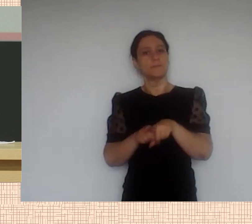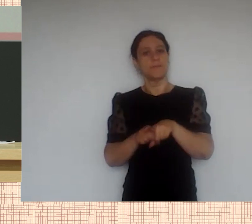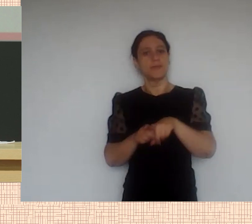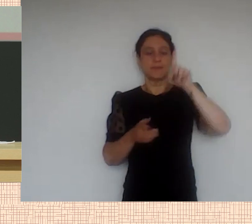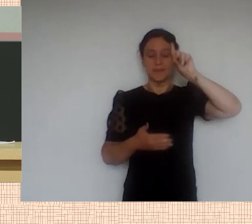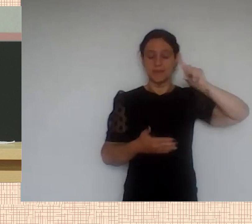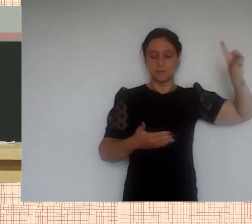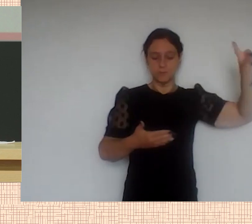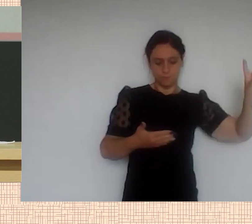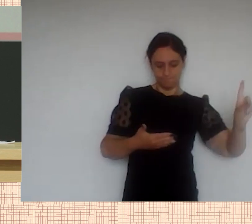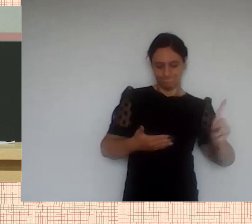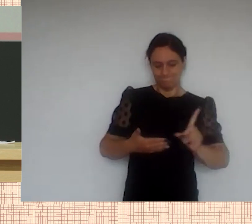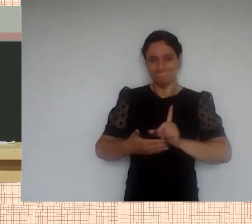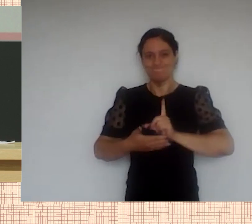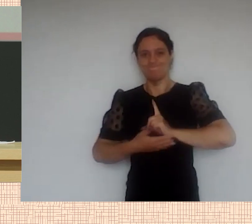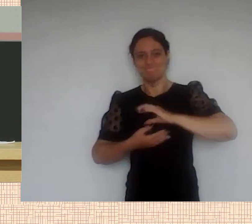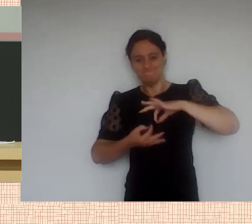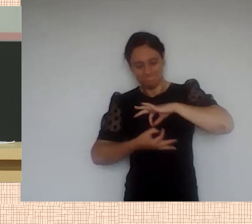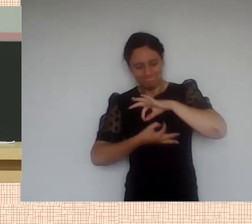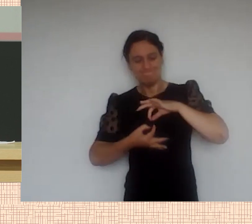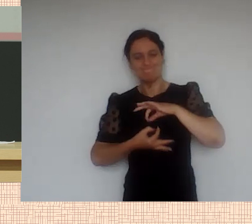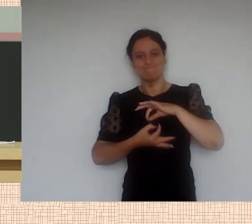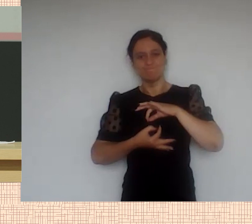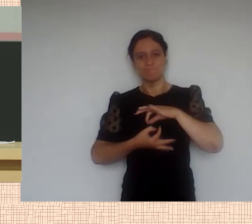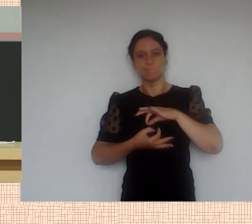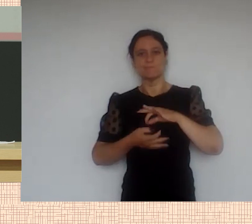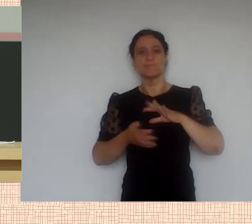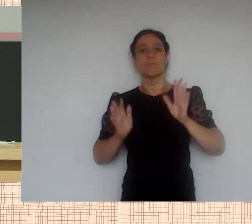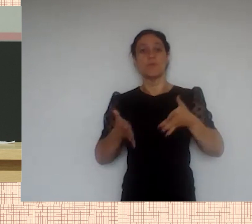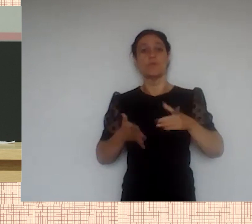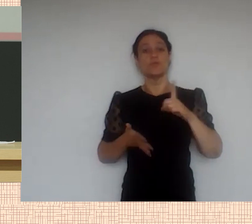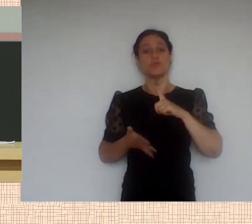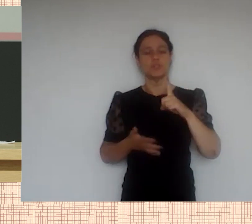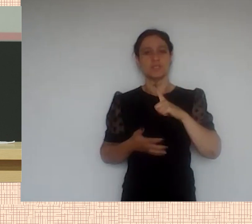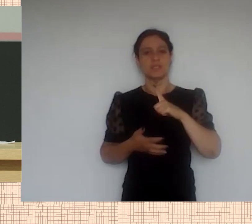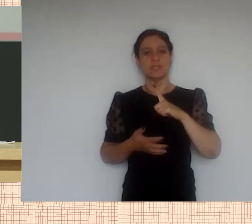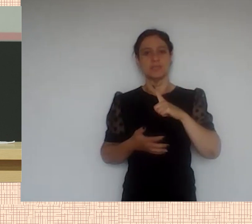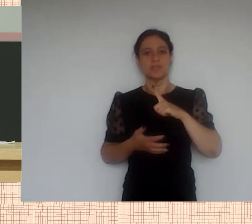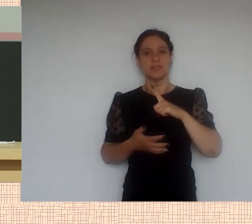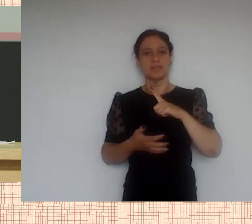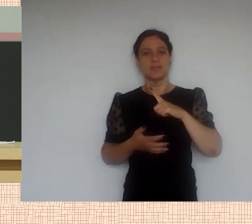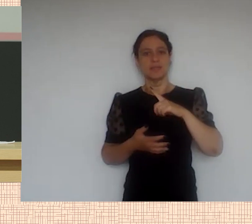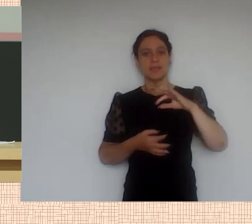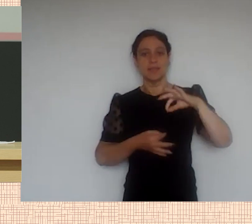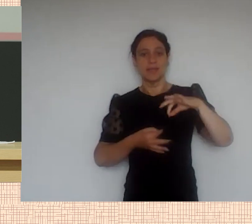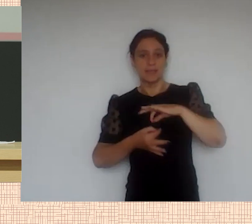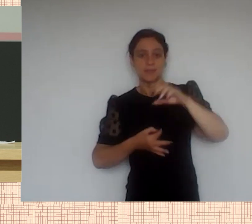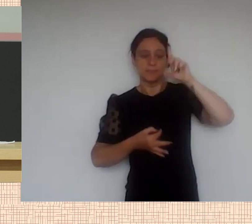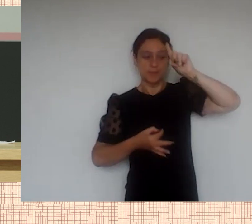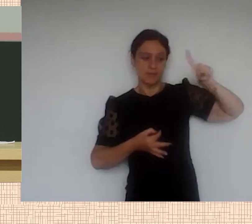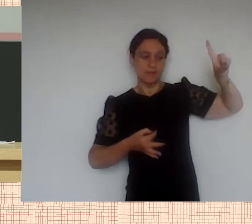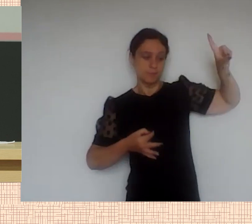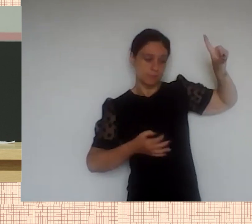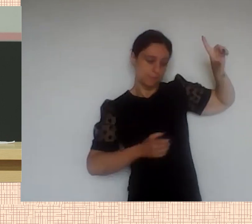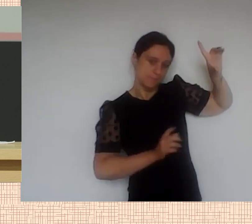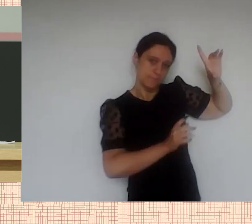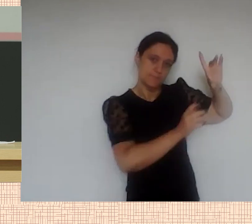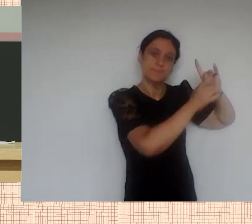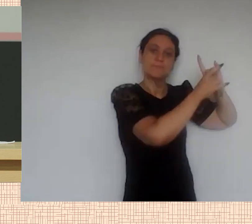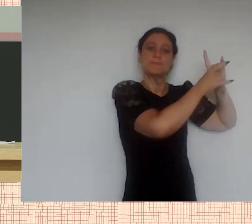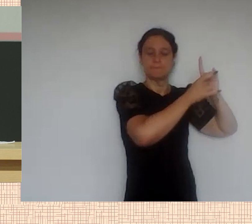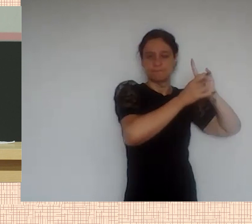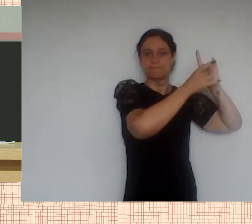a vida de Deus. O nosso espírito hoje está conectado com Deus, que é o